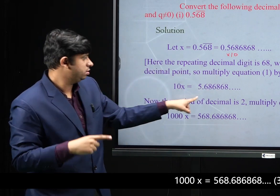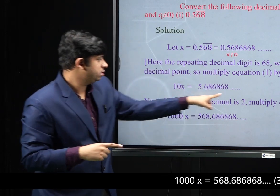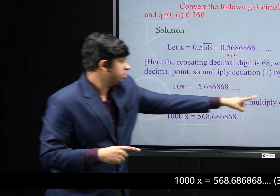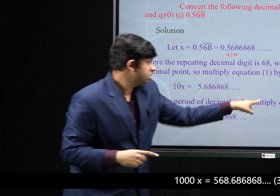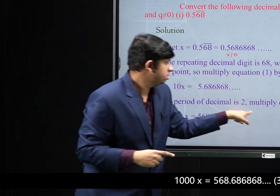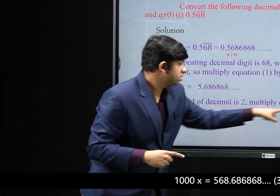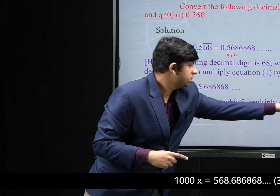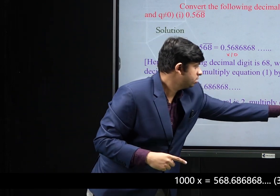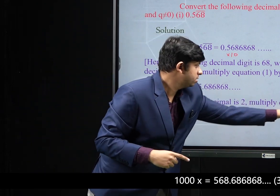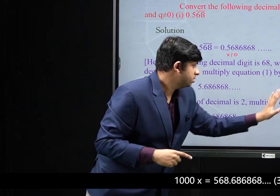1000x =